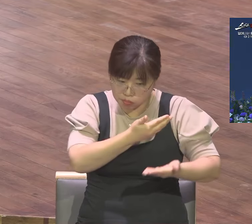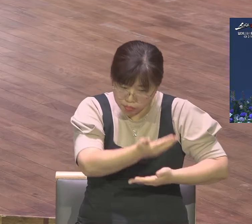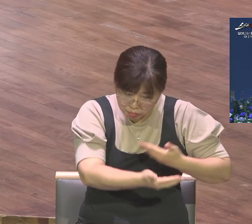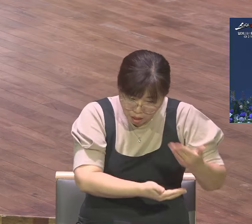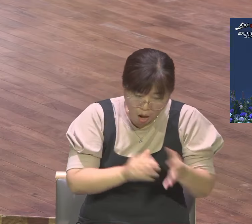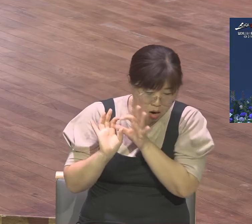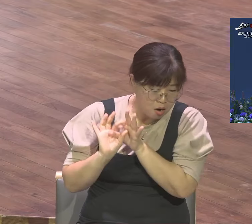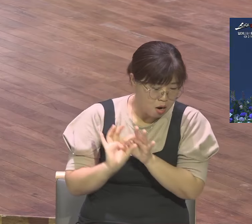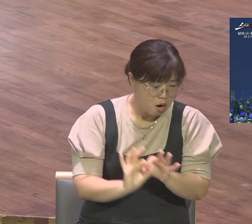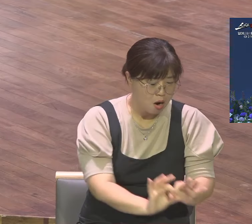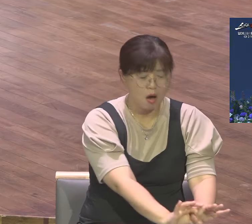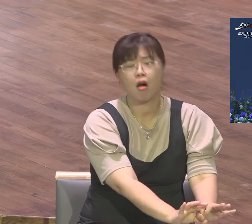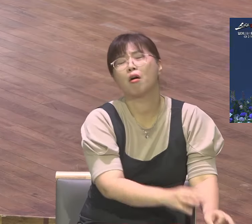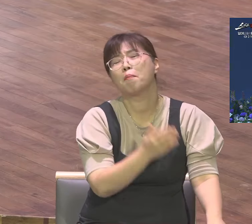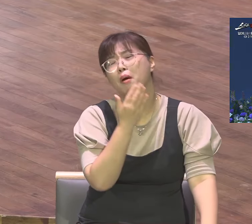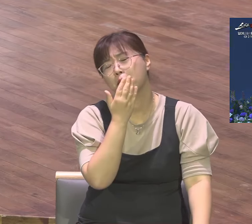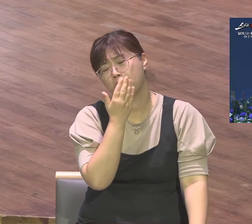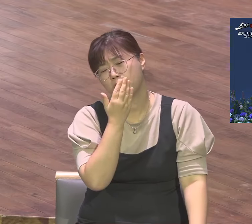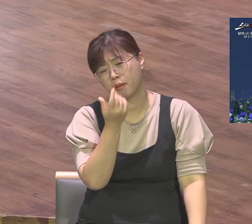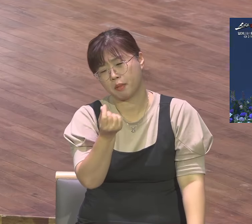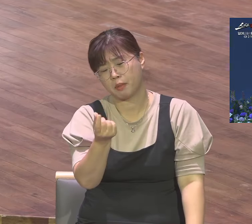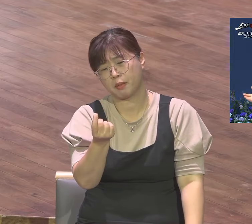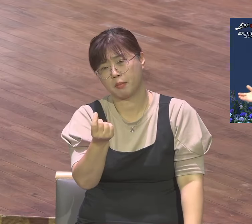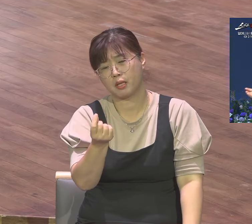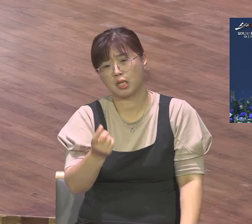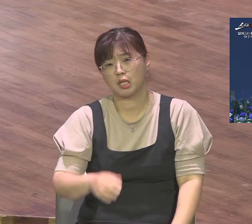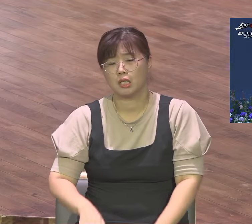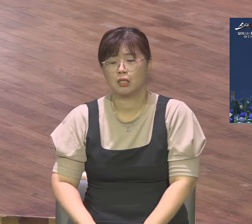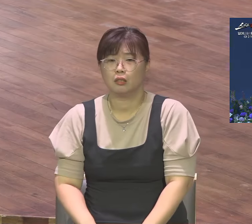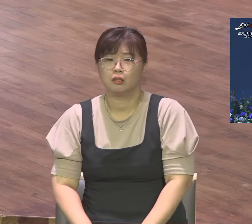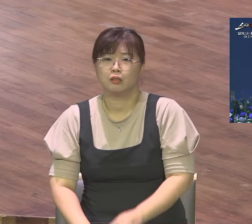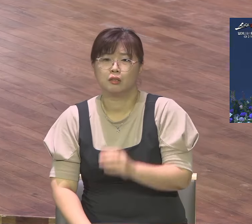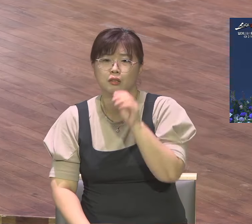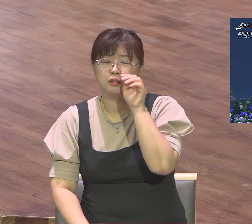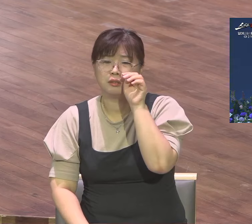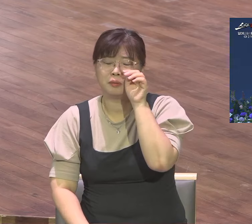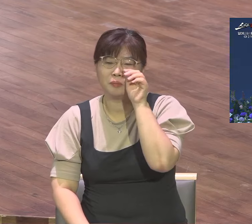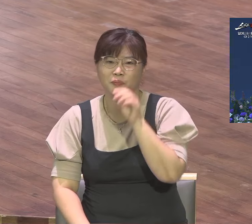년 지났는데 계속 말하고 있잖아요. 영원한 거잖아요.